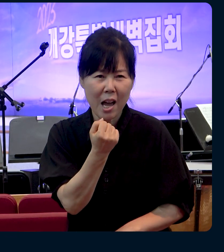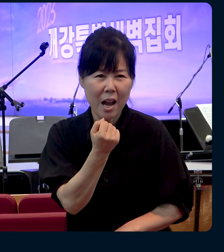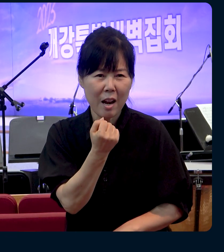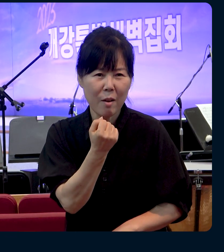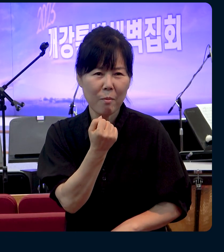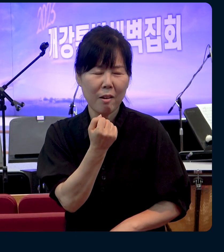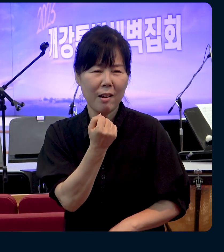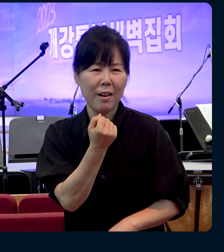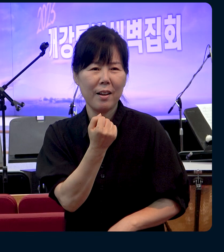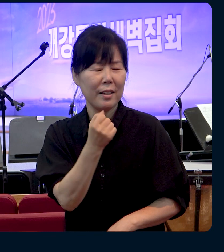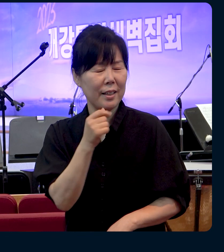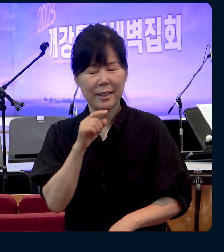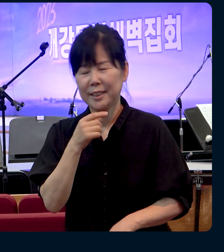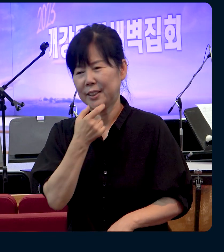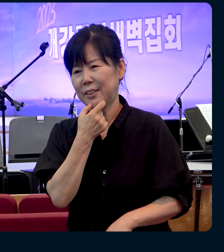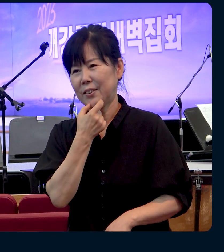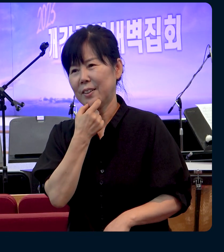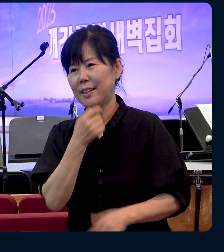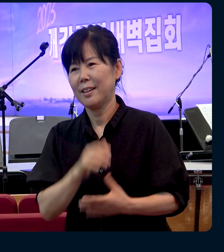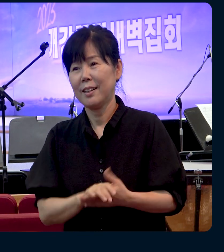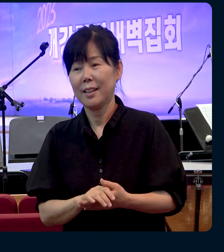누구도 아름답다고 생각하지 않아요.